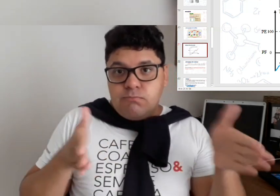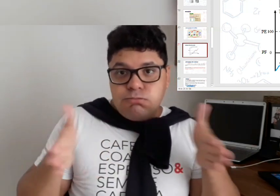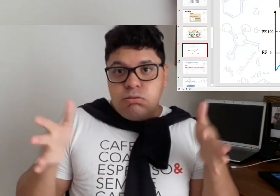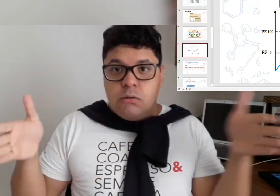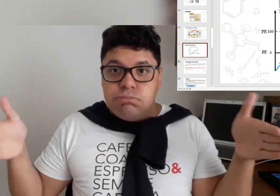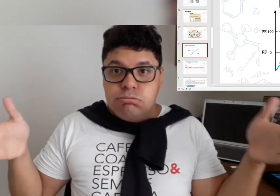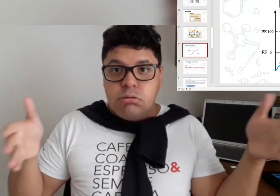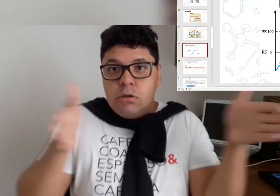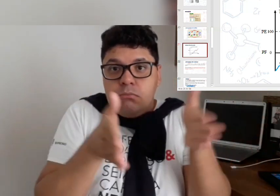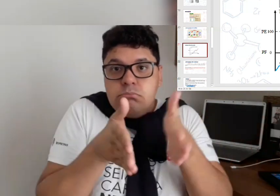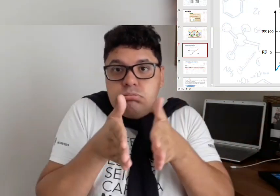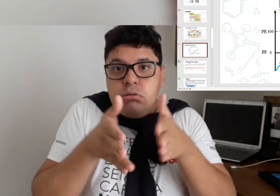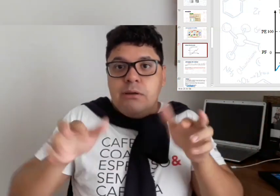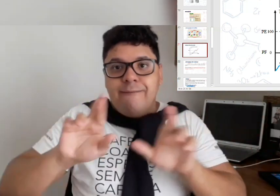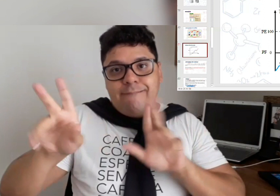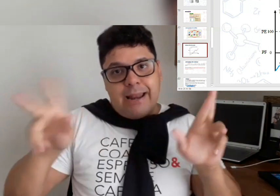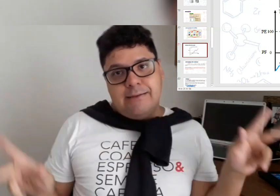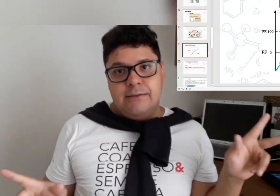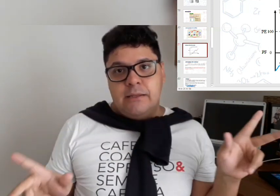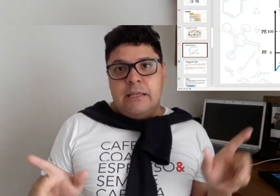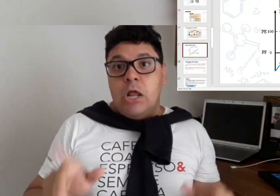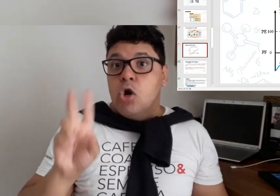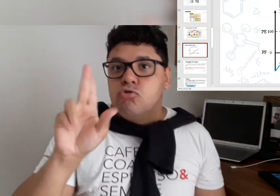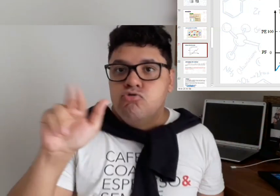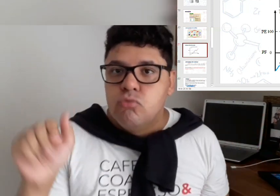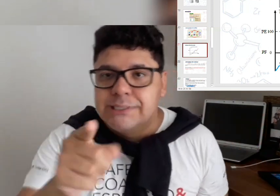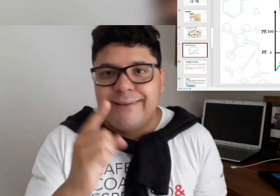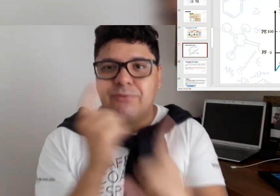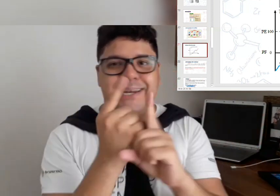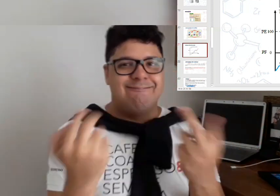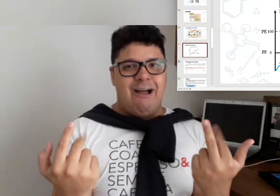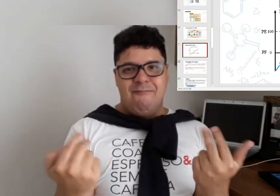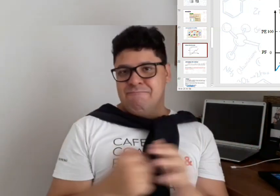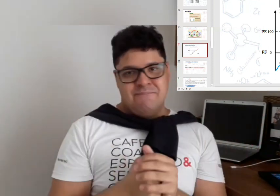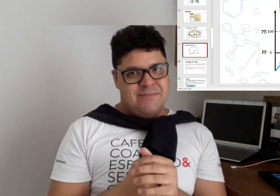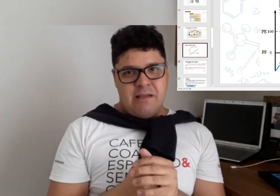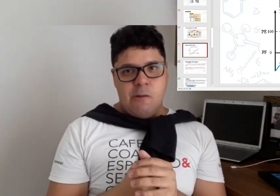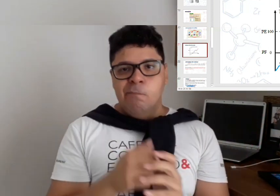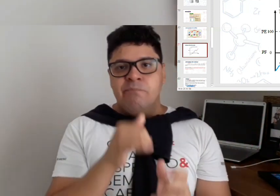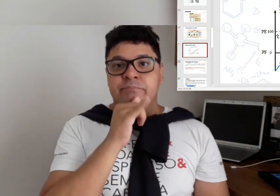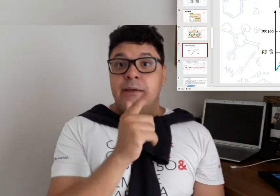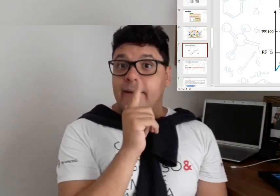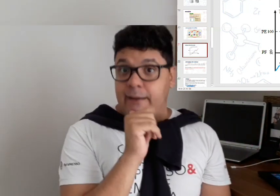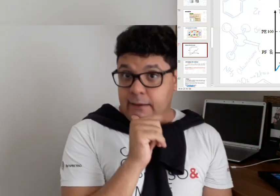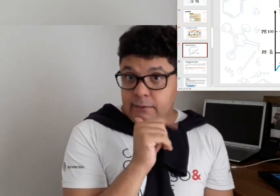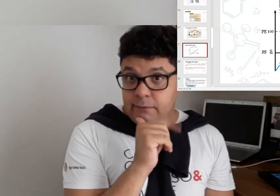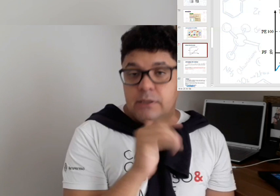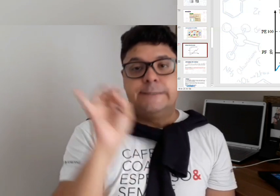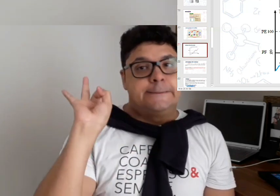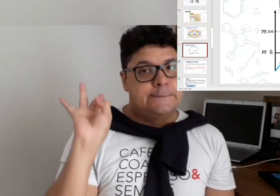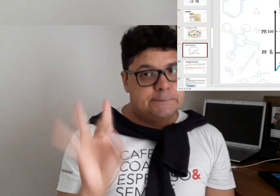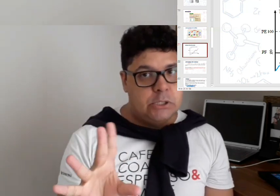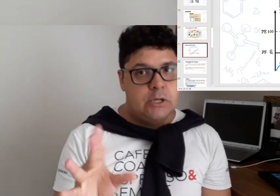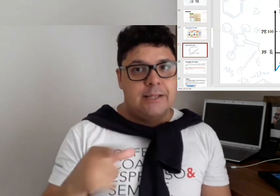ebulição específico, que nenhuma outra substância tem igual. O que significa? Significa que a água, só